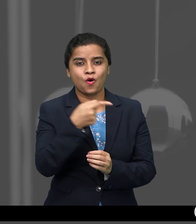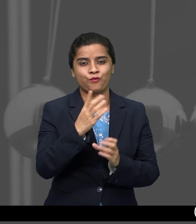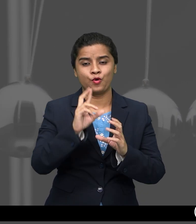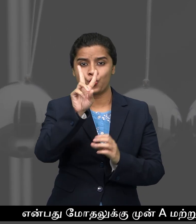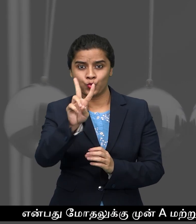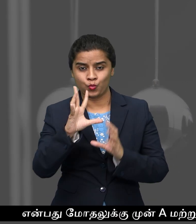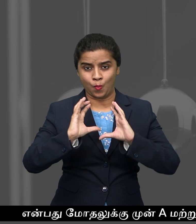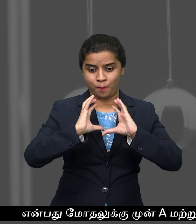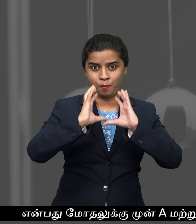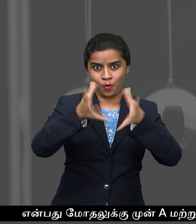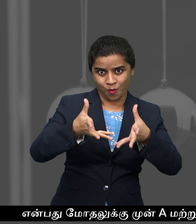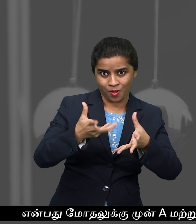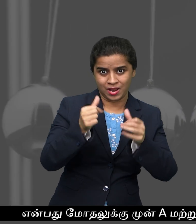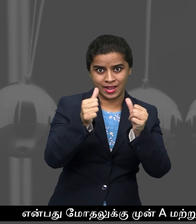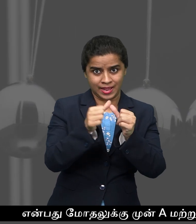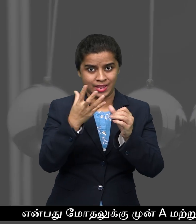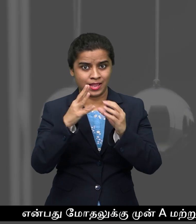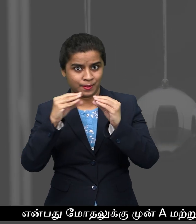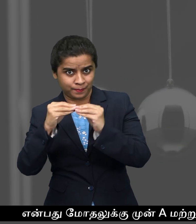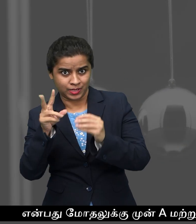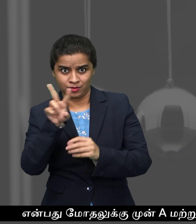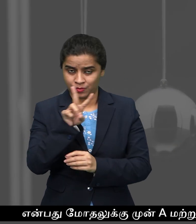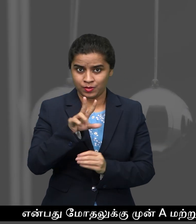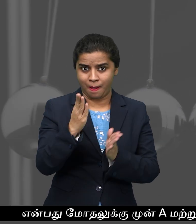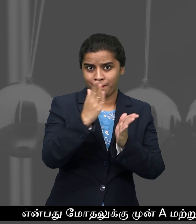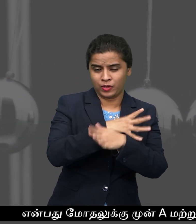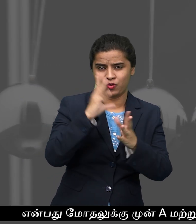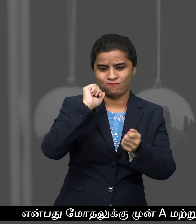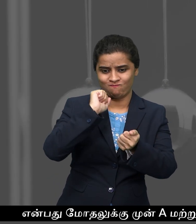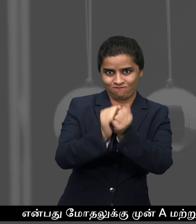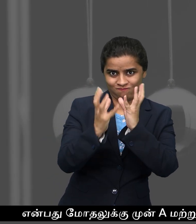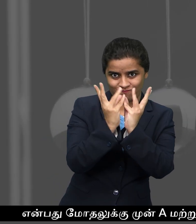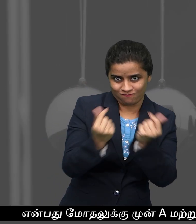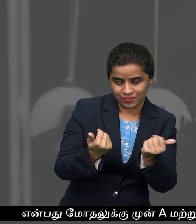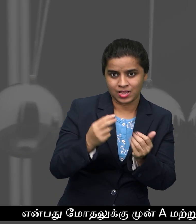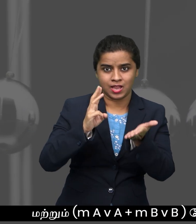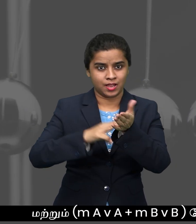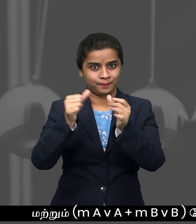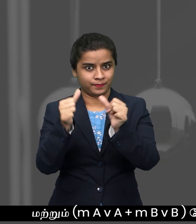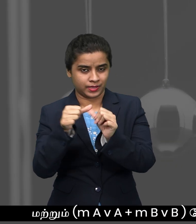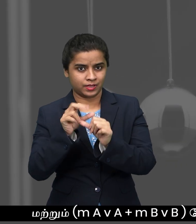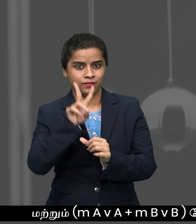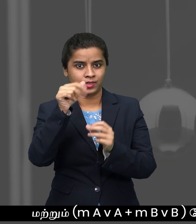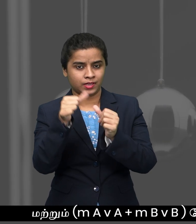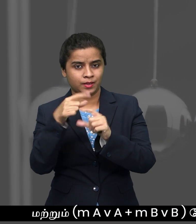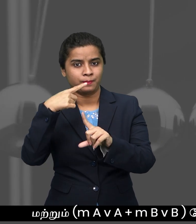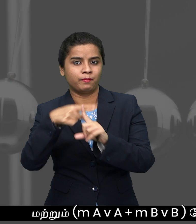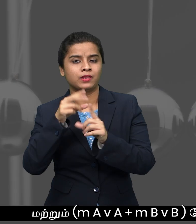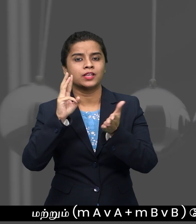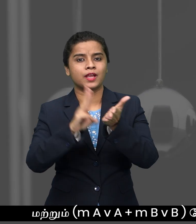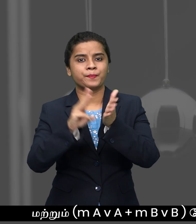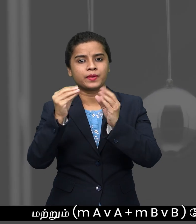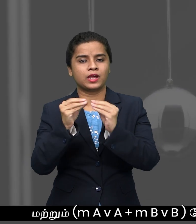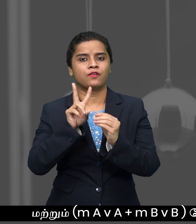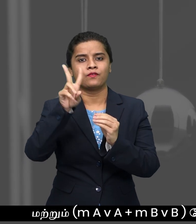கீழ் இலக்க b என்பது மோதலுக்கு முன் a மற்றும் b ஆகிய இரண்டு பந்துகளின் மொத்த வேகம் மற்றும் வட்ட அடைப்புக்குறிக்குள் m